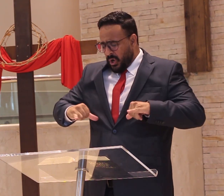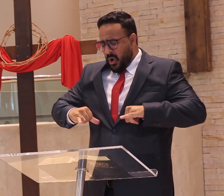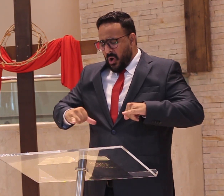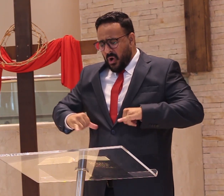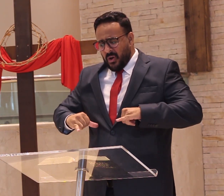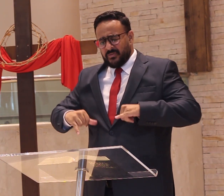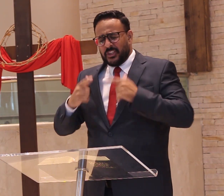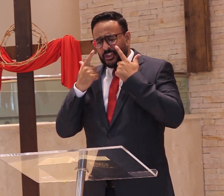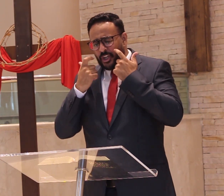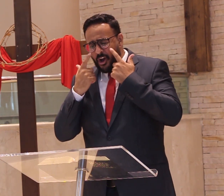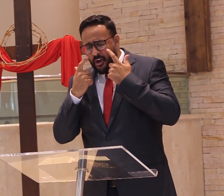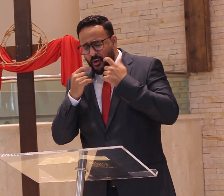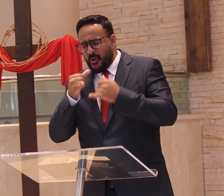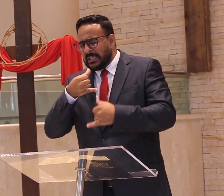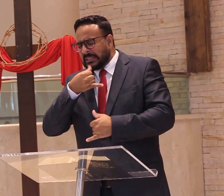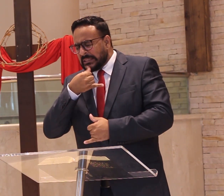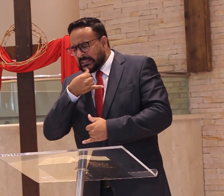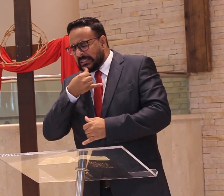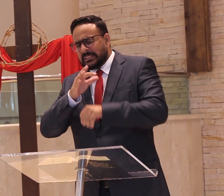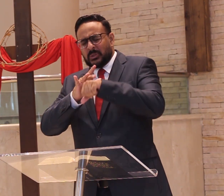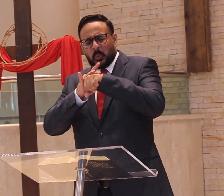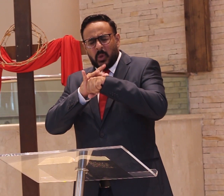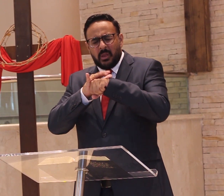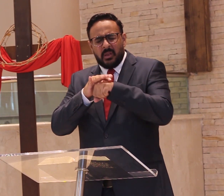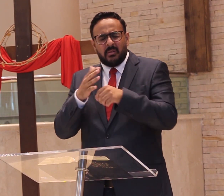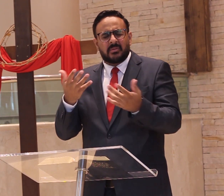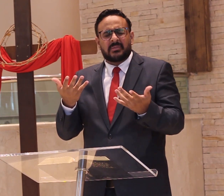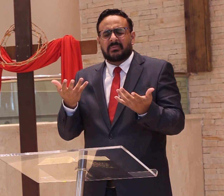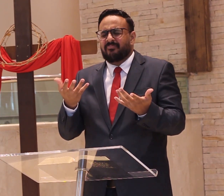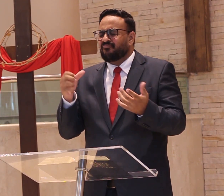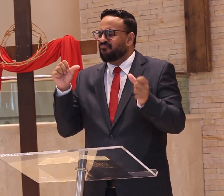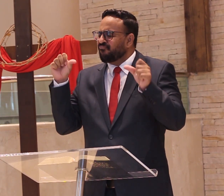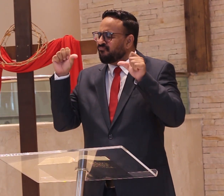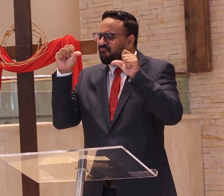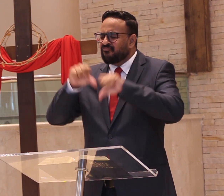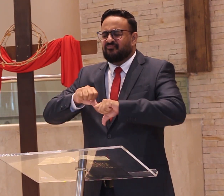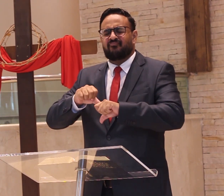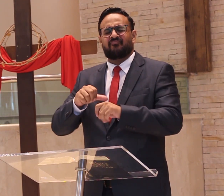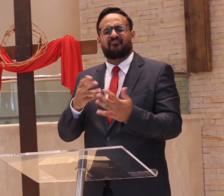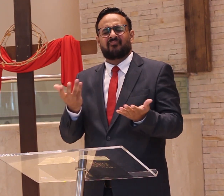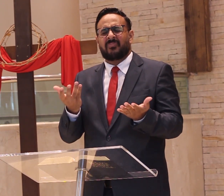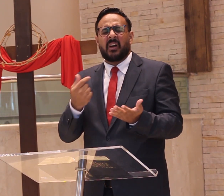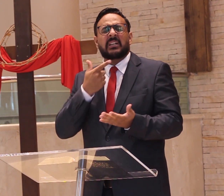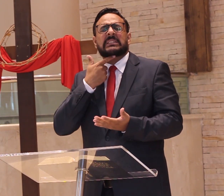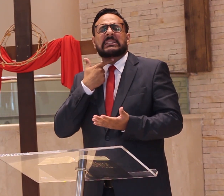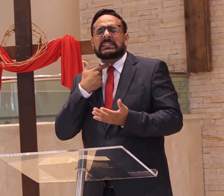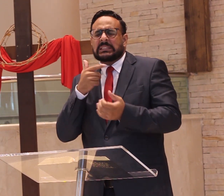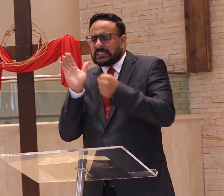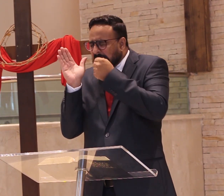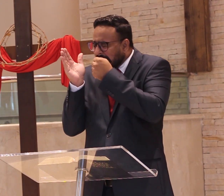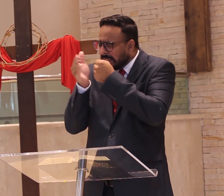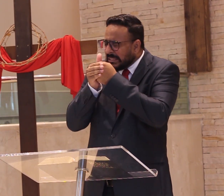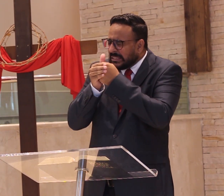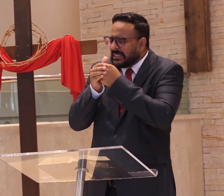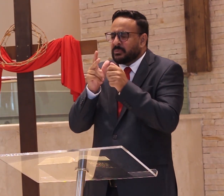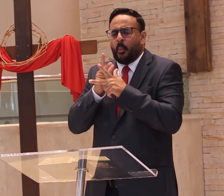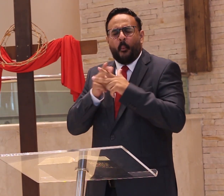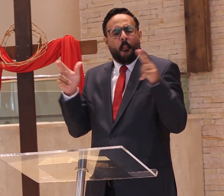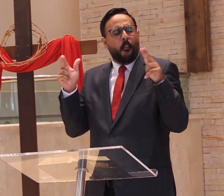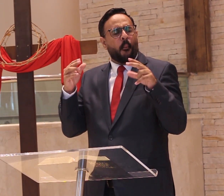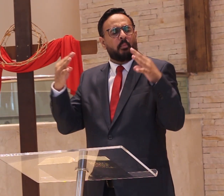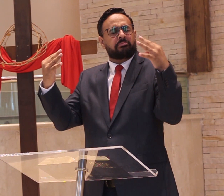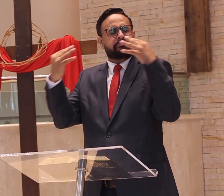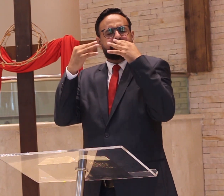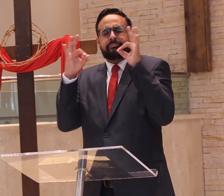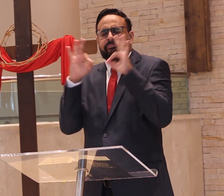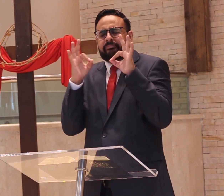mundo, a nossa vida é escravizada pelo choro, pelo sofrimento, pela doença, pelas tragédias, pelas